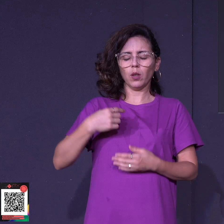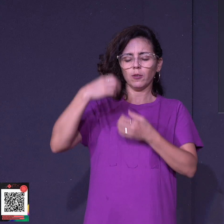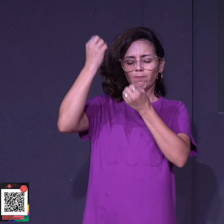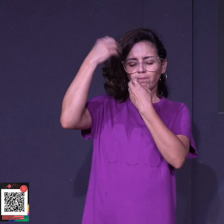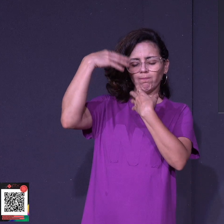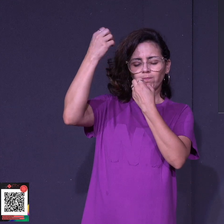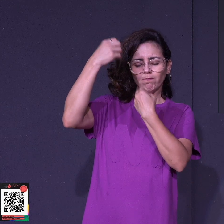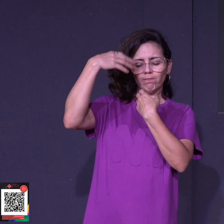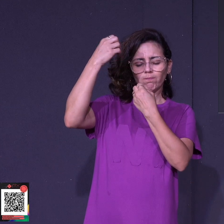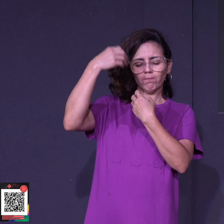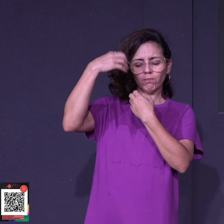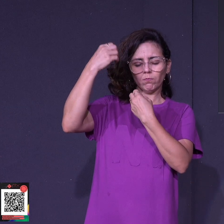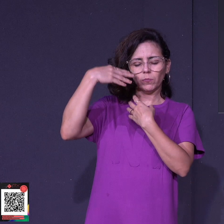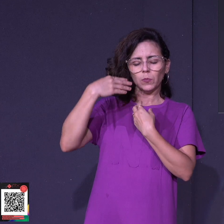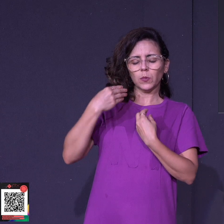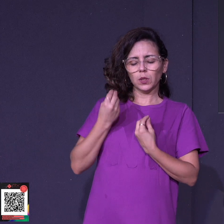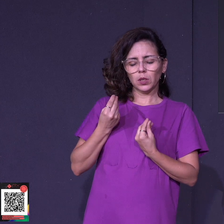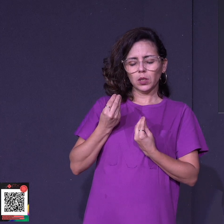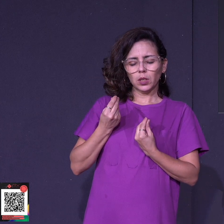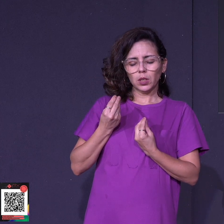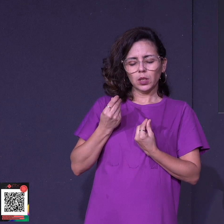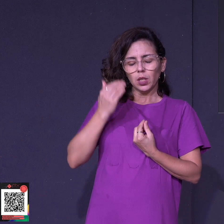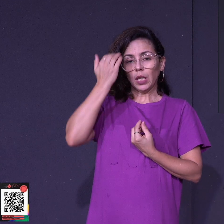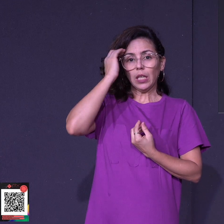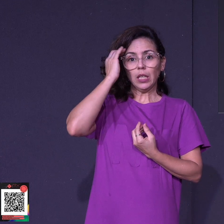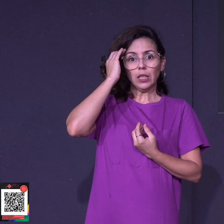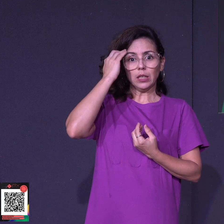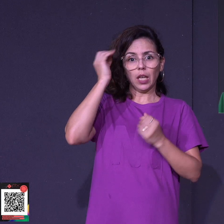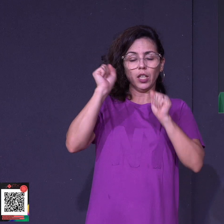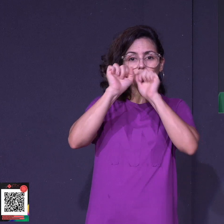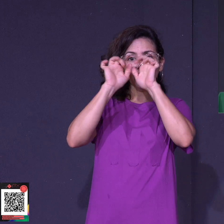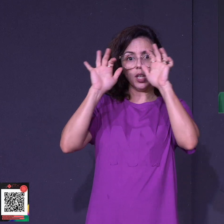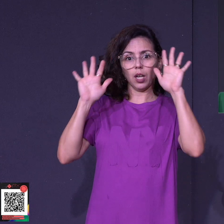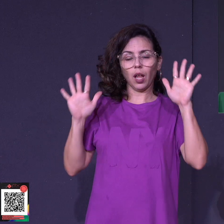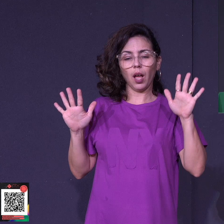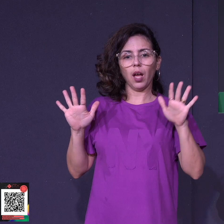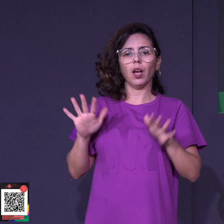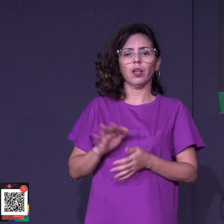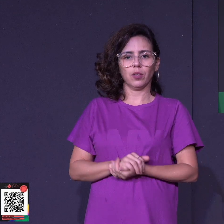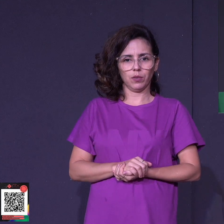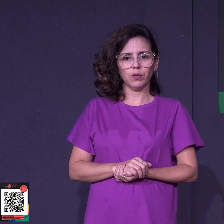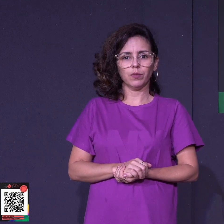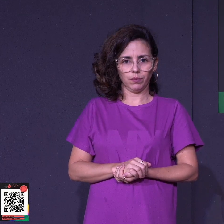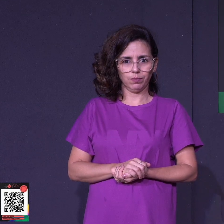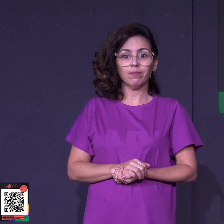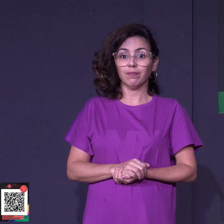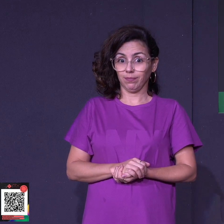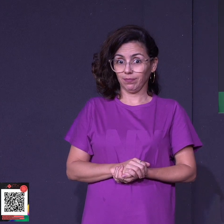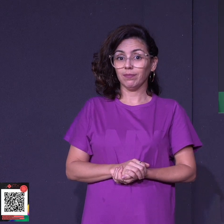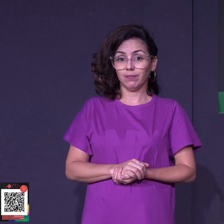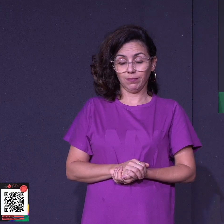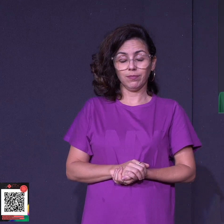compreender as coisas do Espírito. Paulo vai dar esse ensinamento para uma igreja complicadíssima,